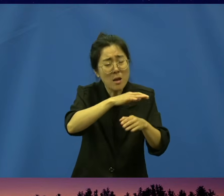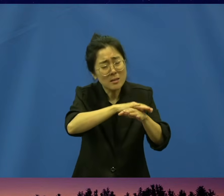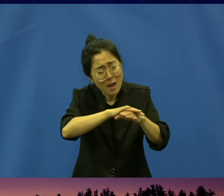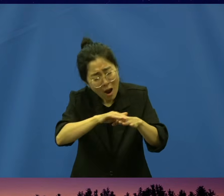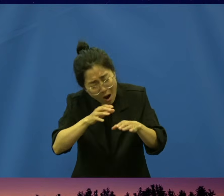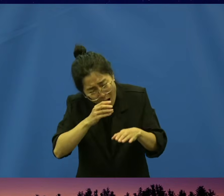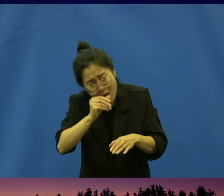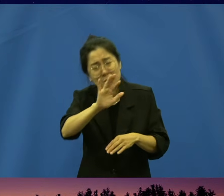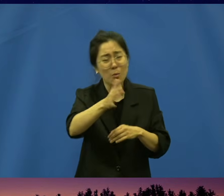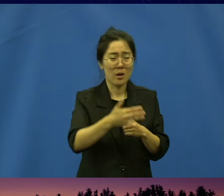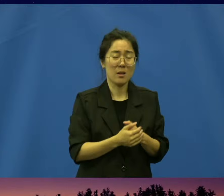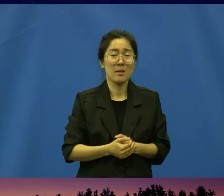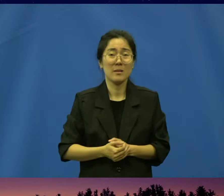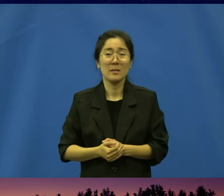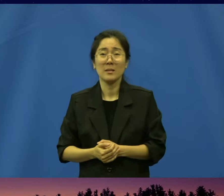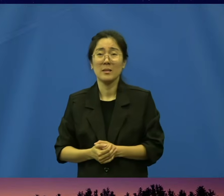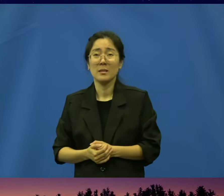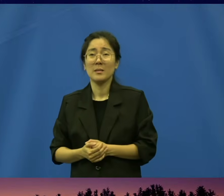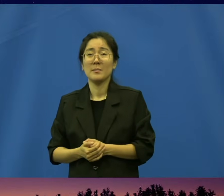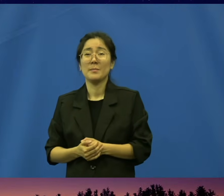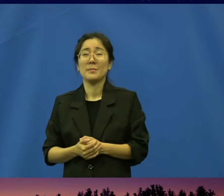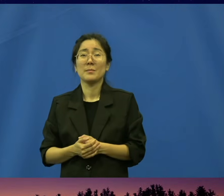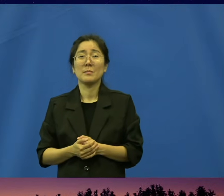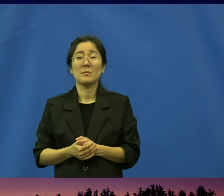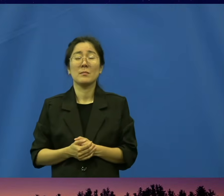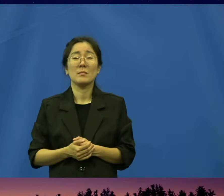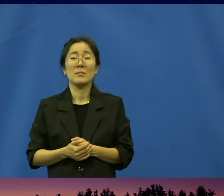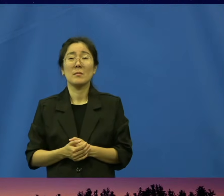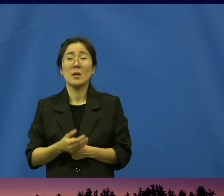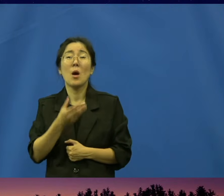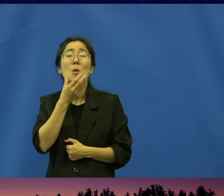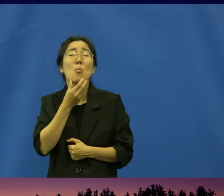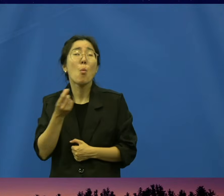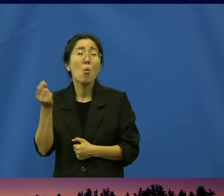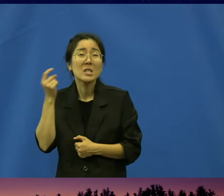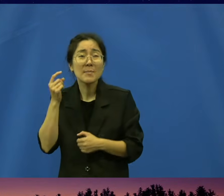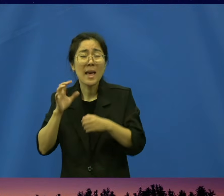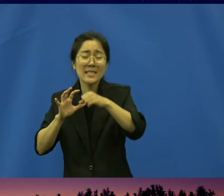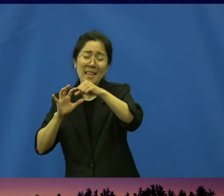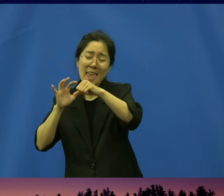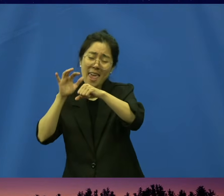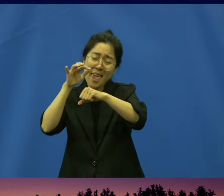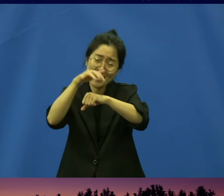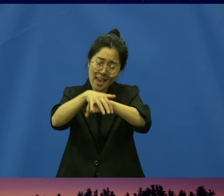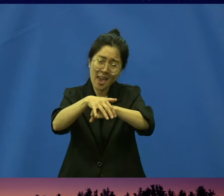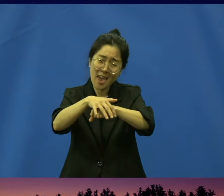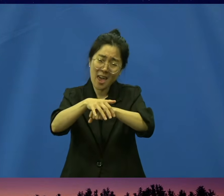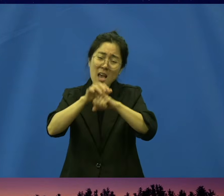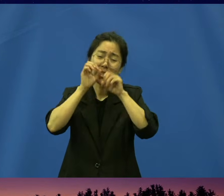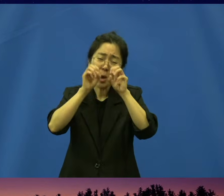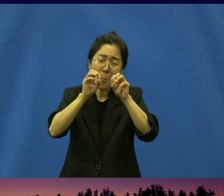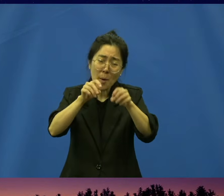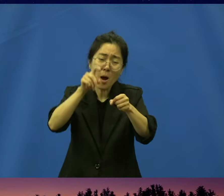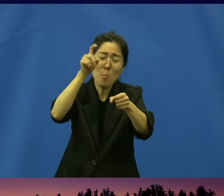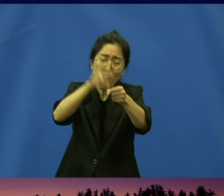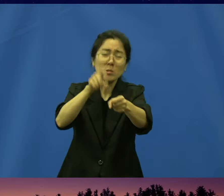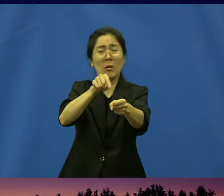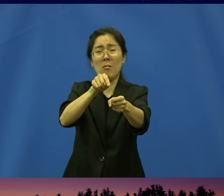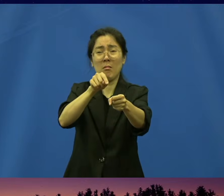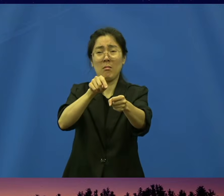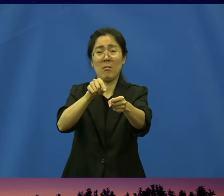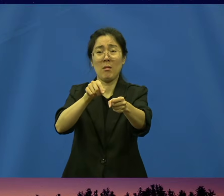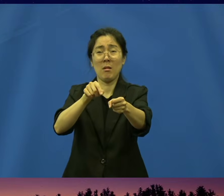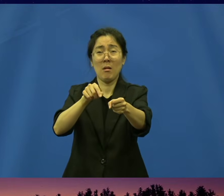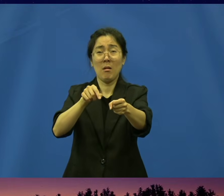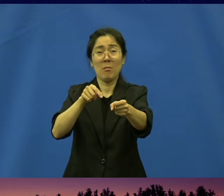그래서 우리 둘러싼 교사들이 복음의 세계 전파라는 공동 목표를 이루기 위해서 인종, 국적, 성별, 나이, 교육 정도, 교회 배경